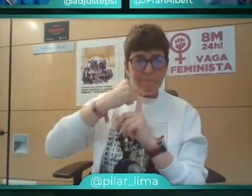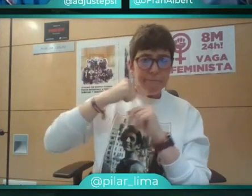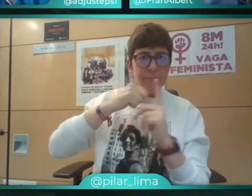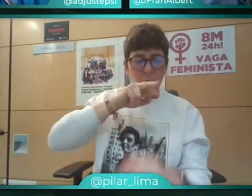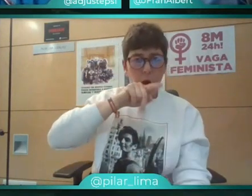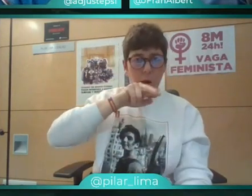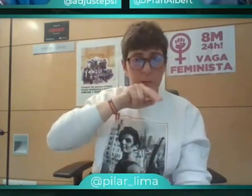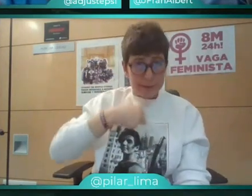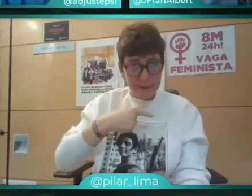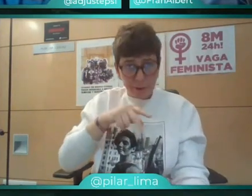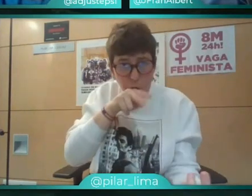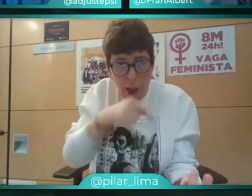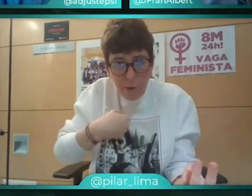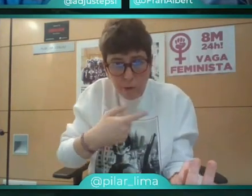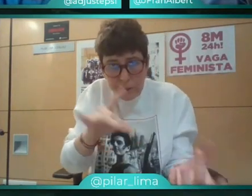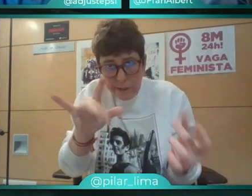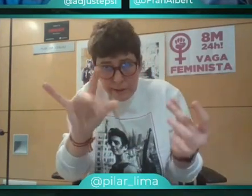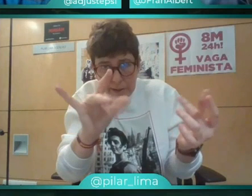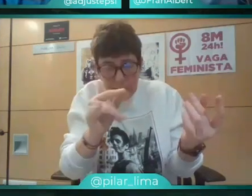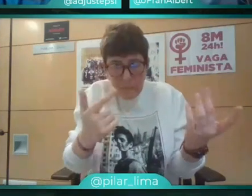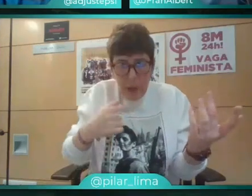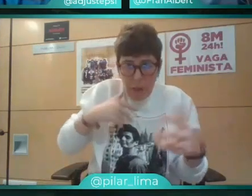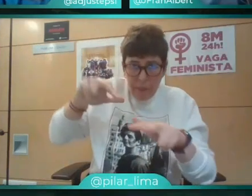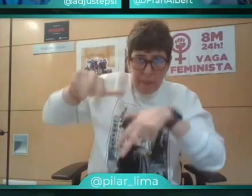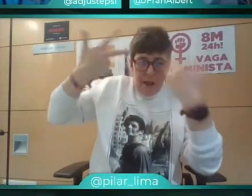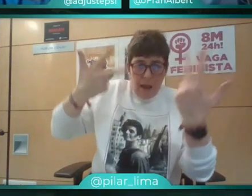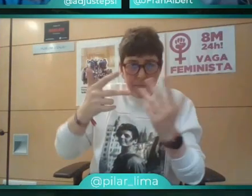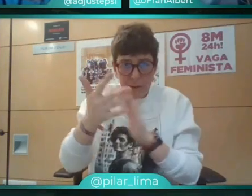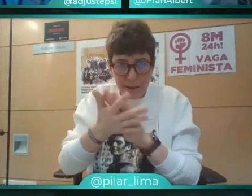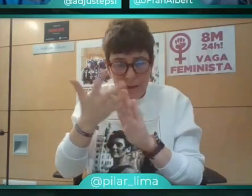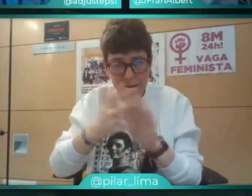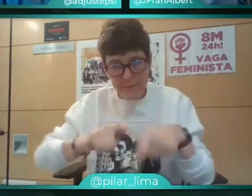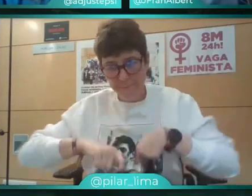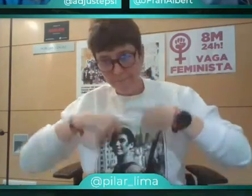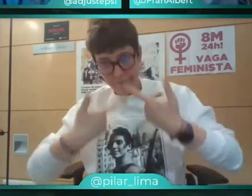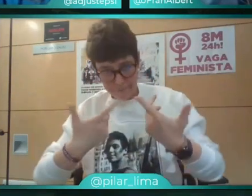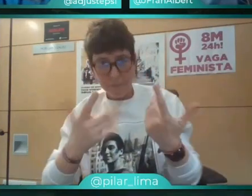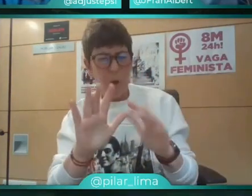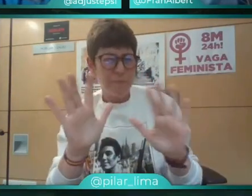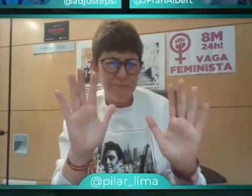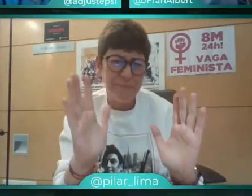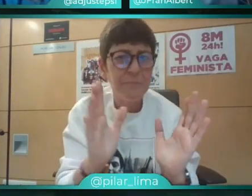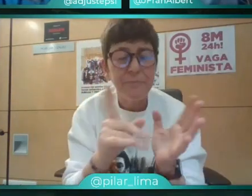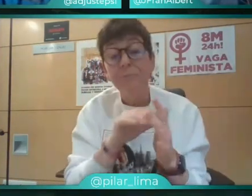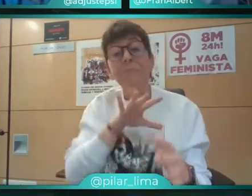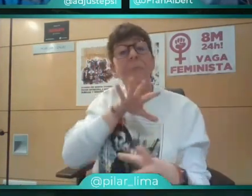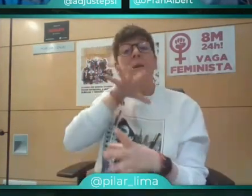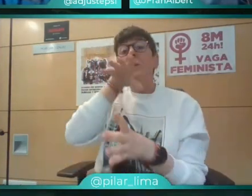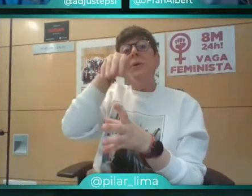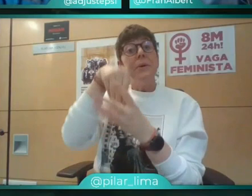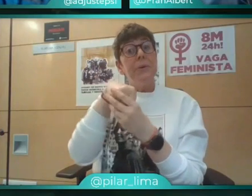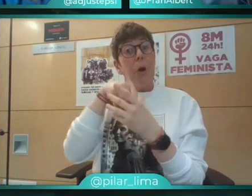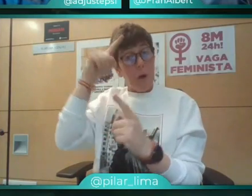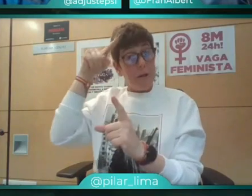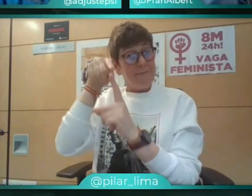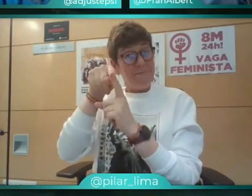a mí siempre me han obligado a oralizar organizar y yo hablo si si yo me comunico de forma oral pero yo quiero comunicarme mi lengua materna que